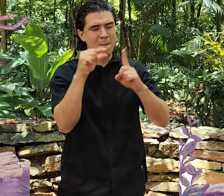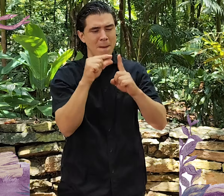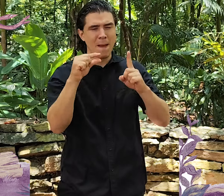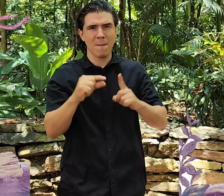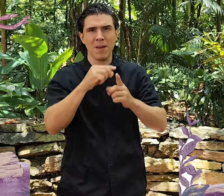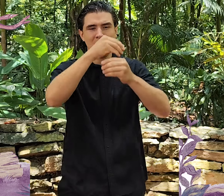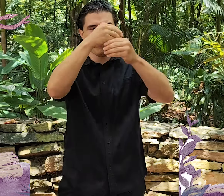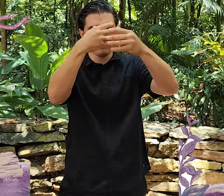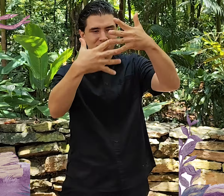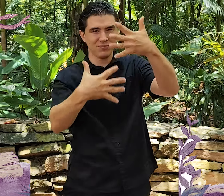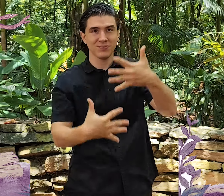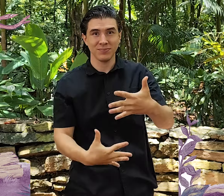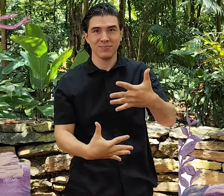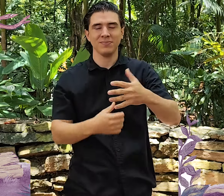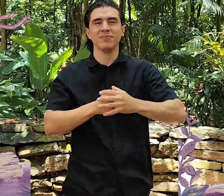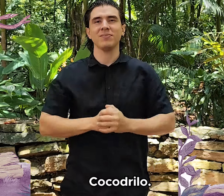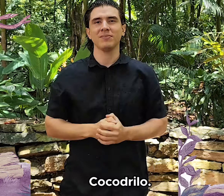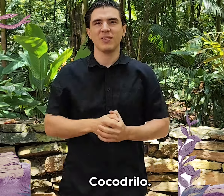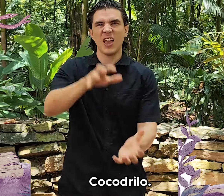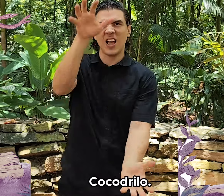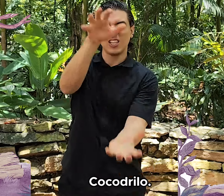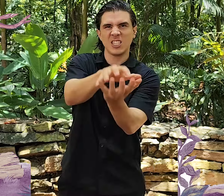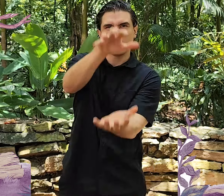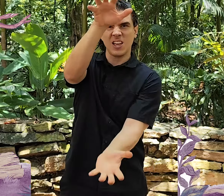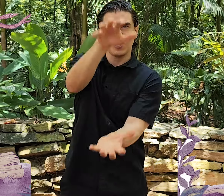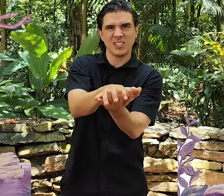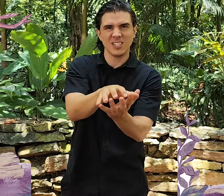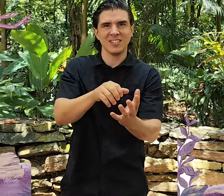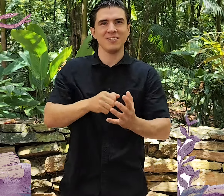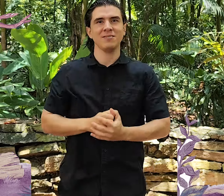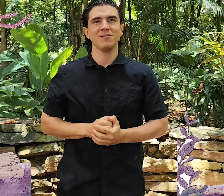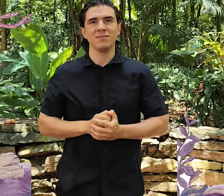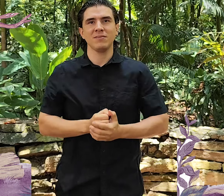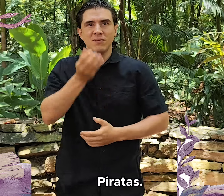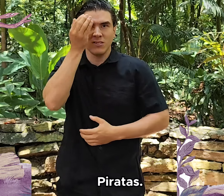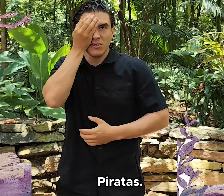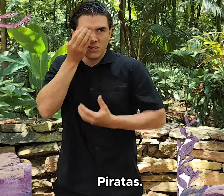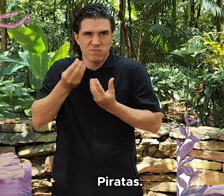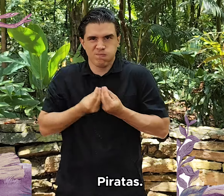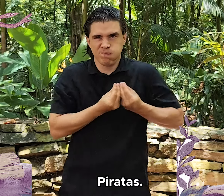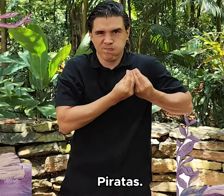cocodrilo, piratas,